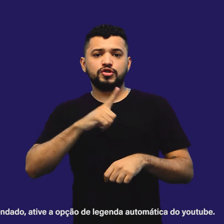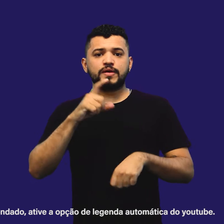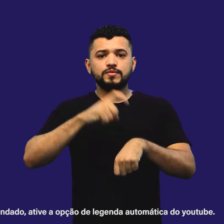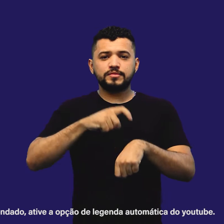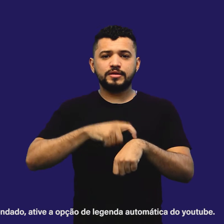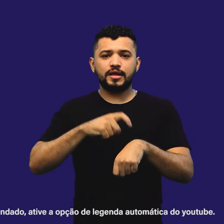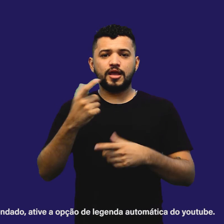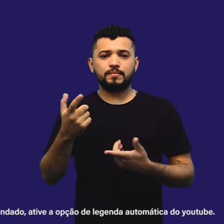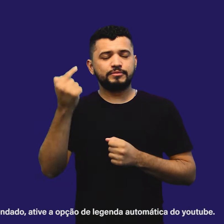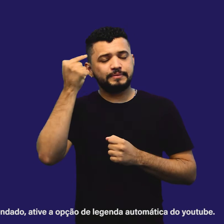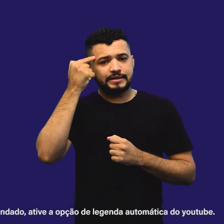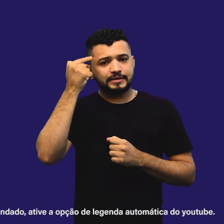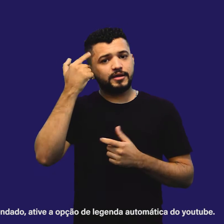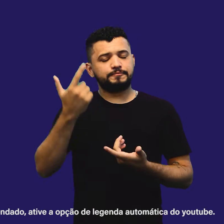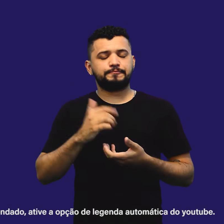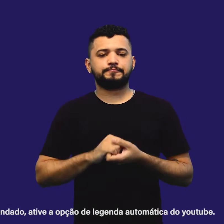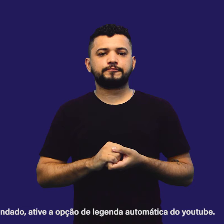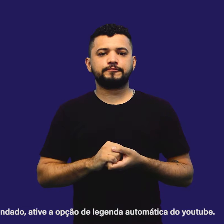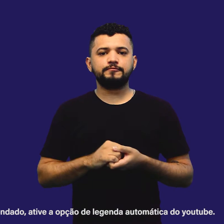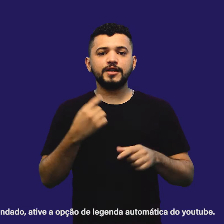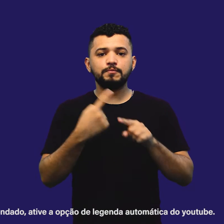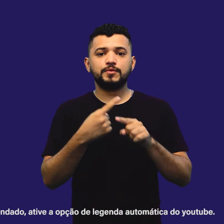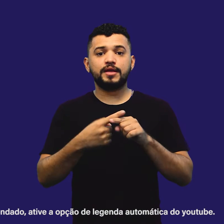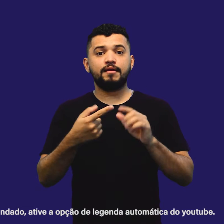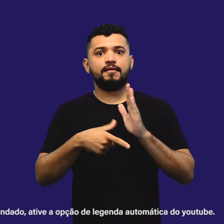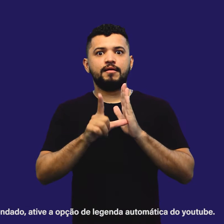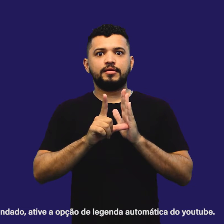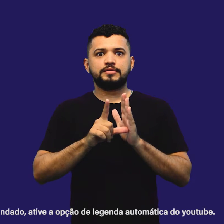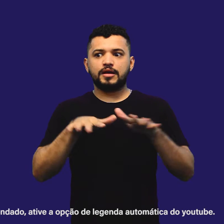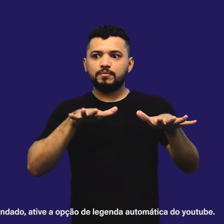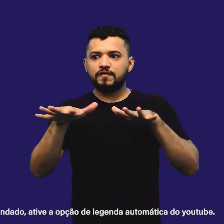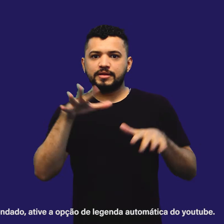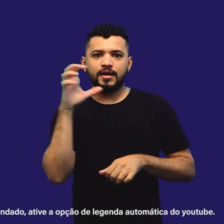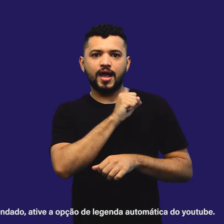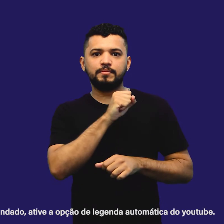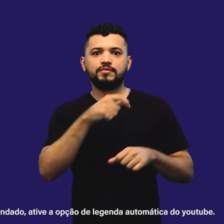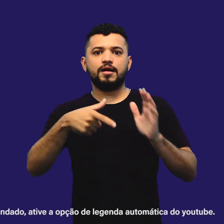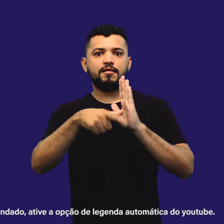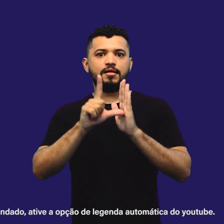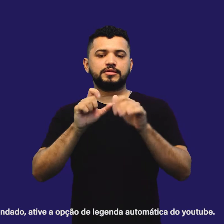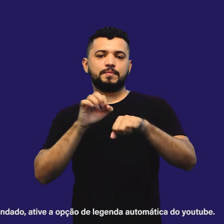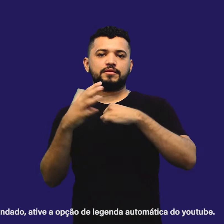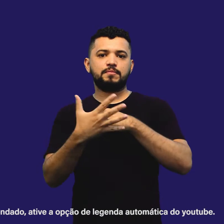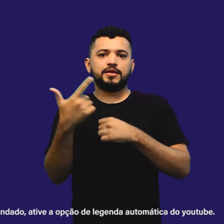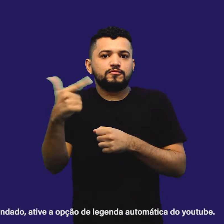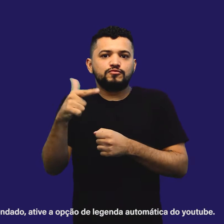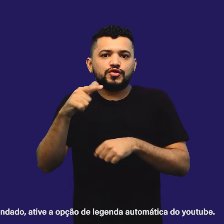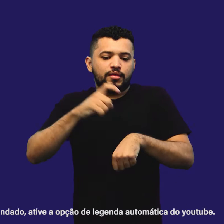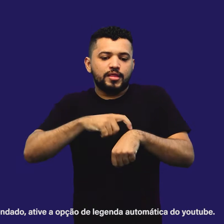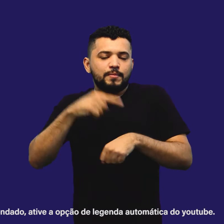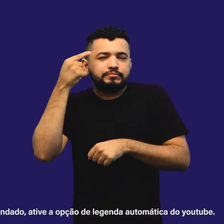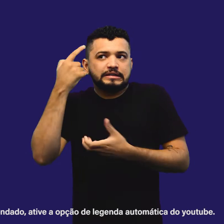esse cliente quer. Porque antes a roda viva era tão grande que não dava tempo de você analisar e pensar isso. Então eu acho